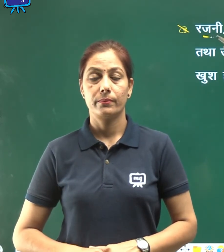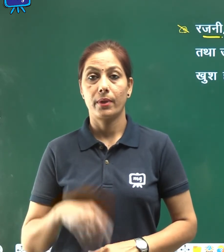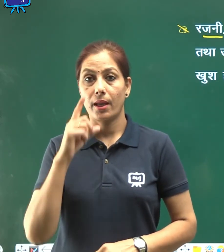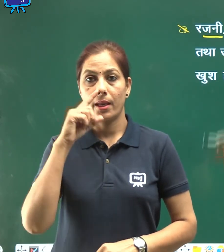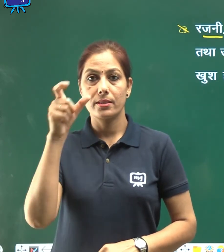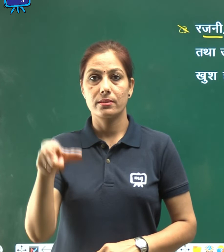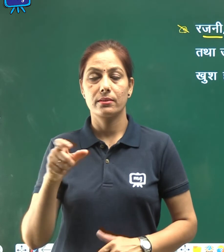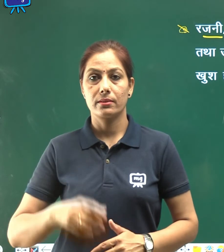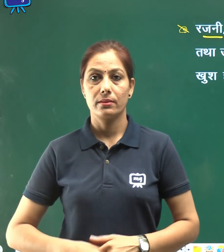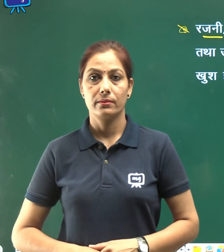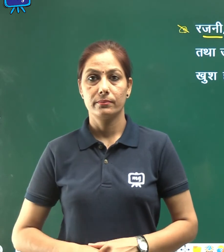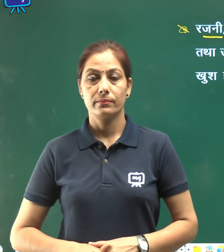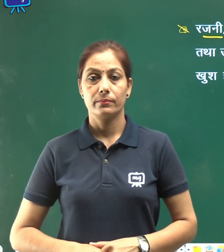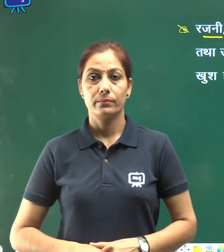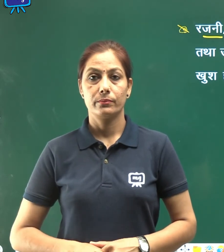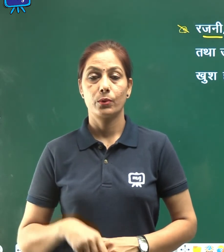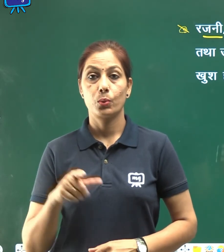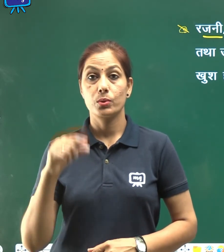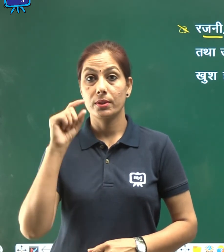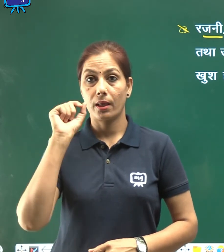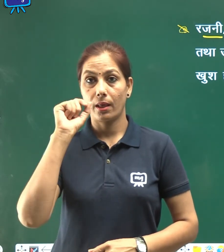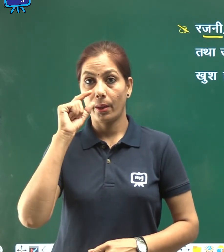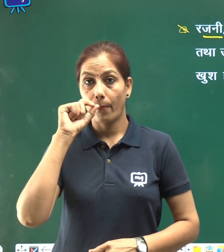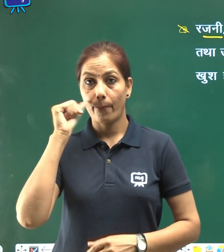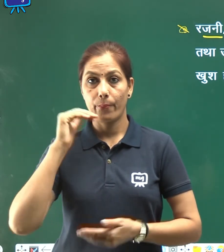रजनी, उसके पति